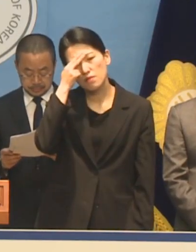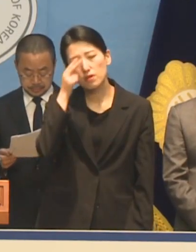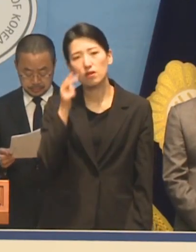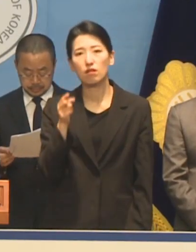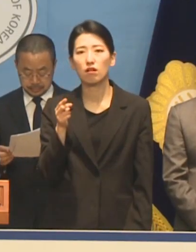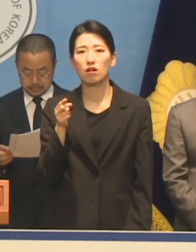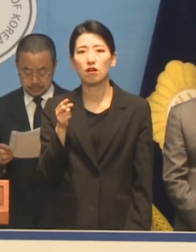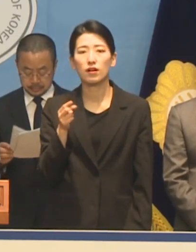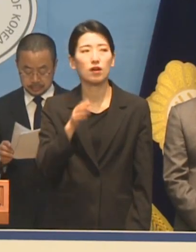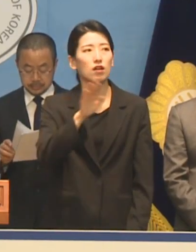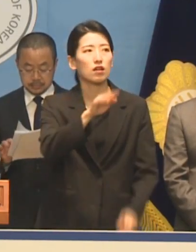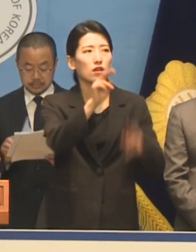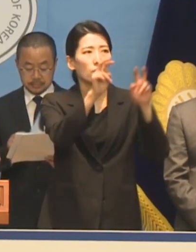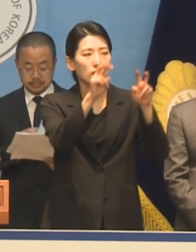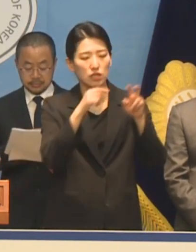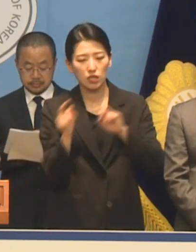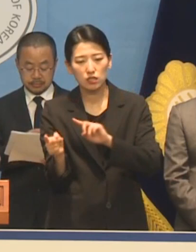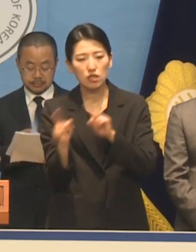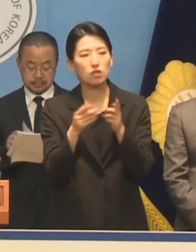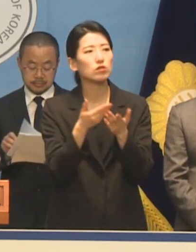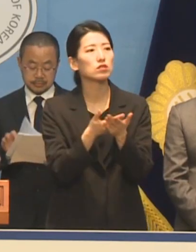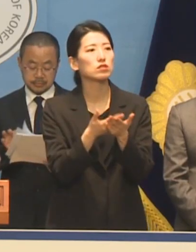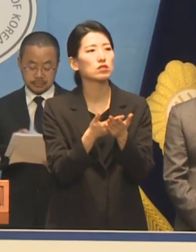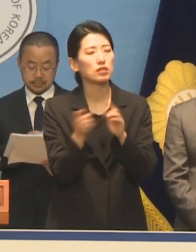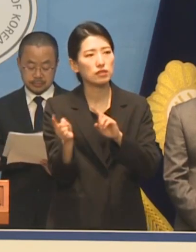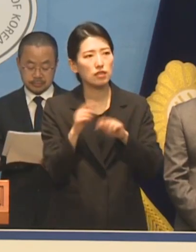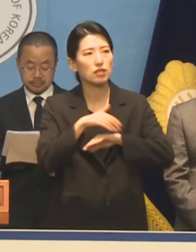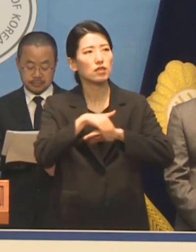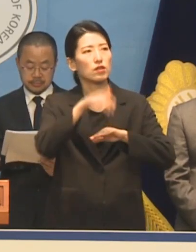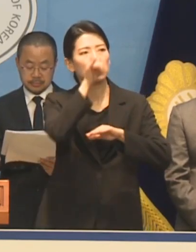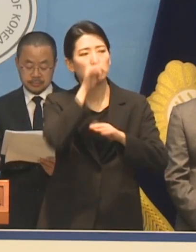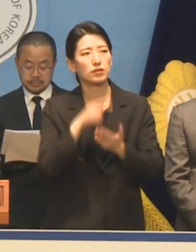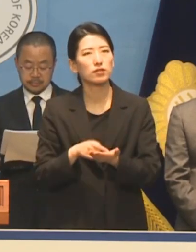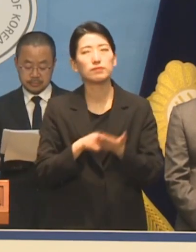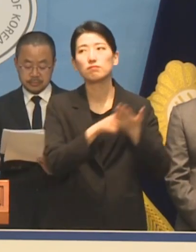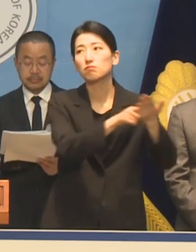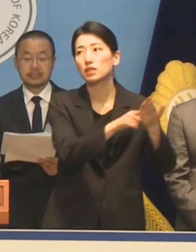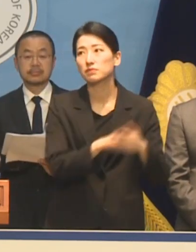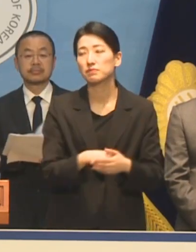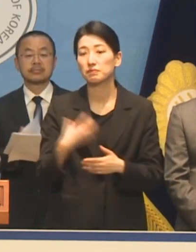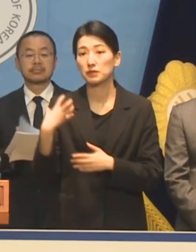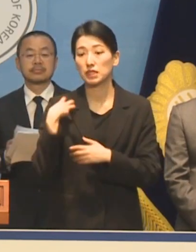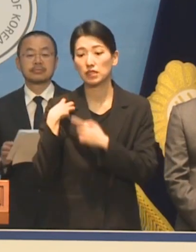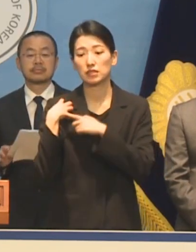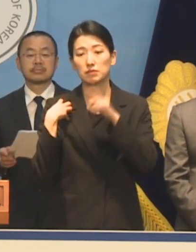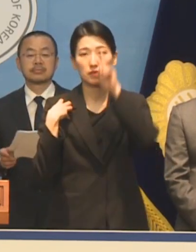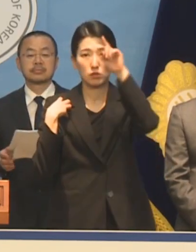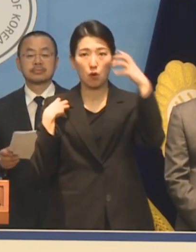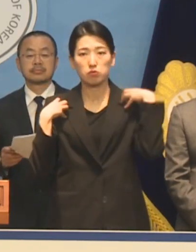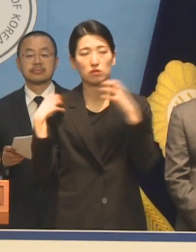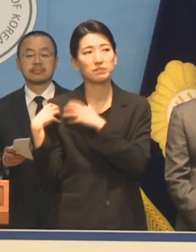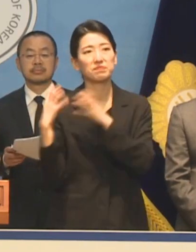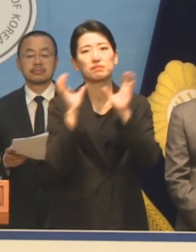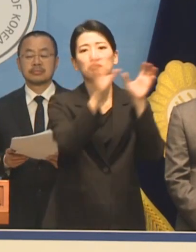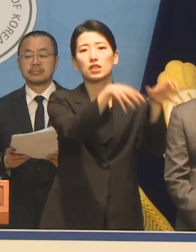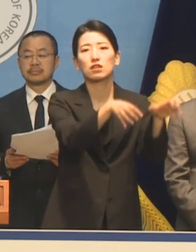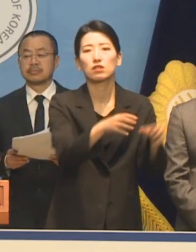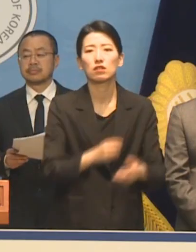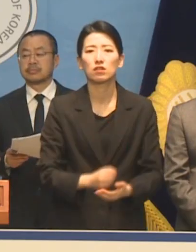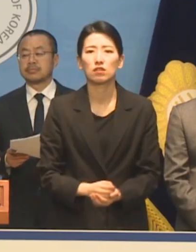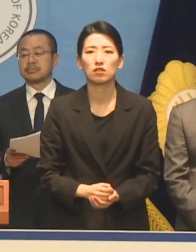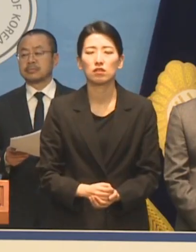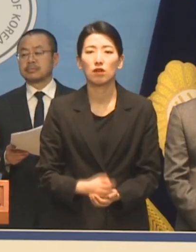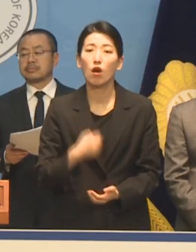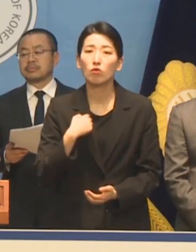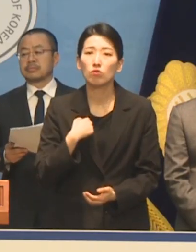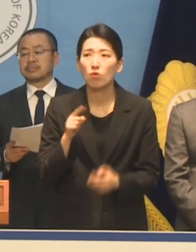회생 신청으로 그 막중한 책임마저 정부에 떠넘겨버렸습니다. 저희는 회생 신청